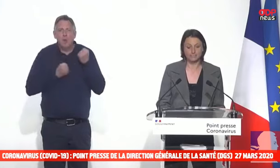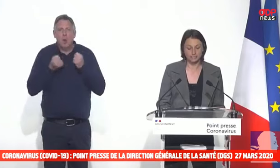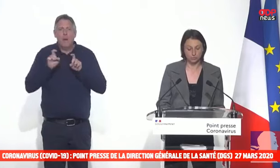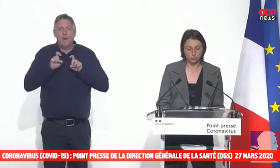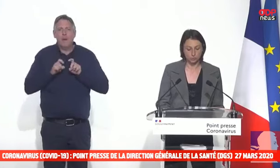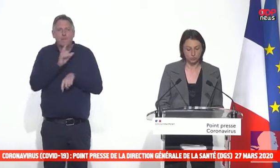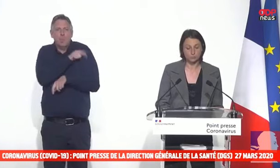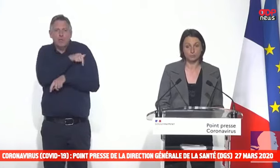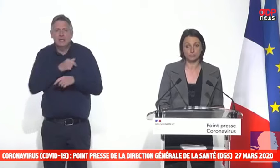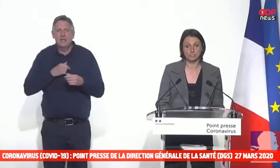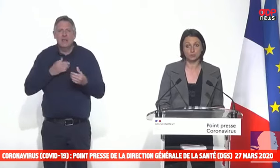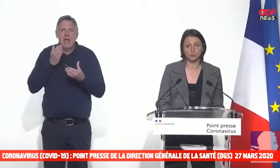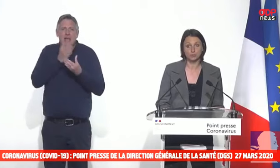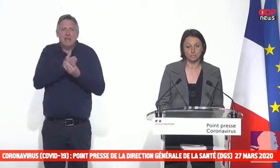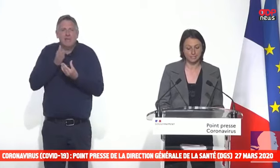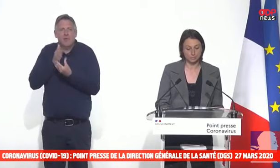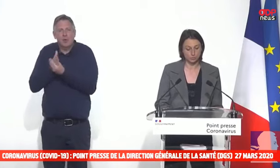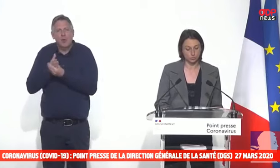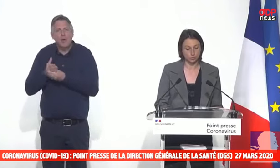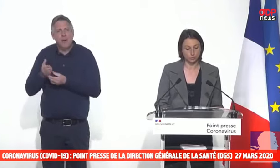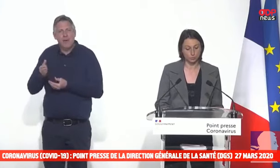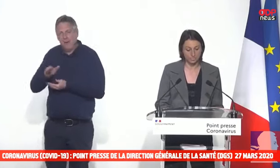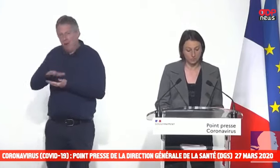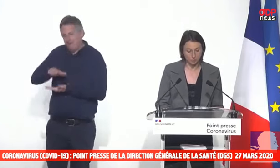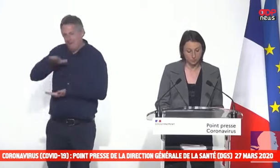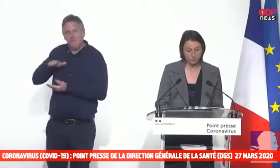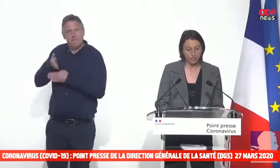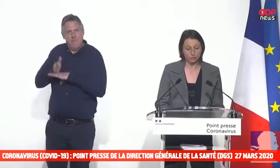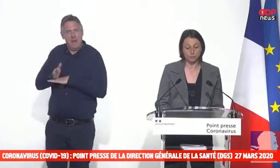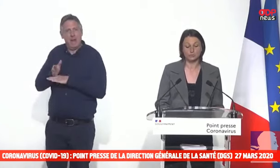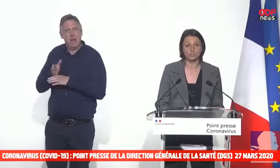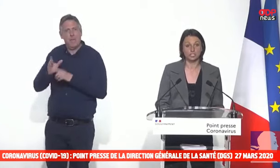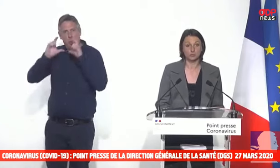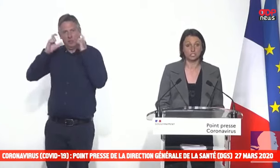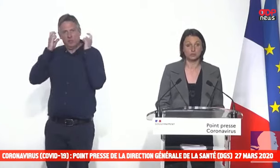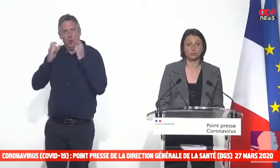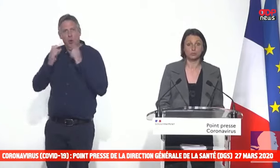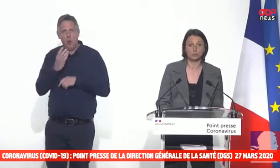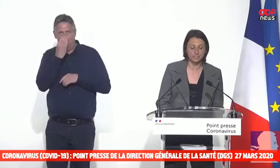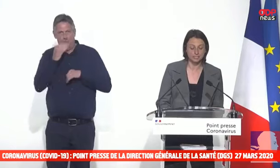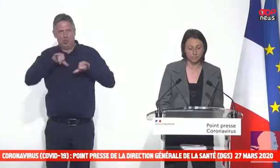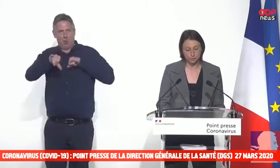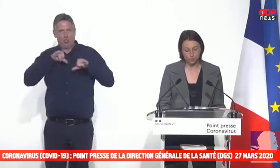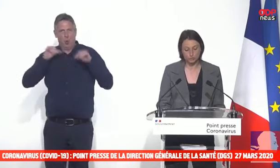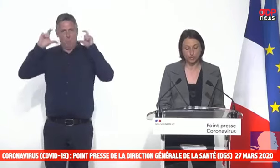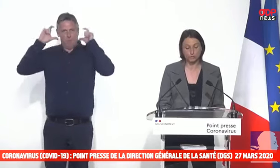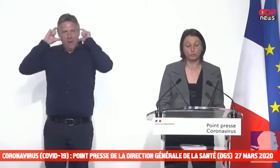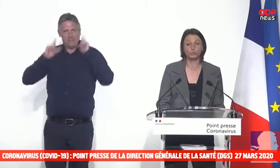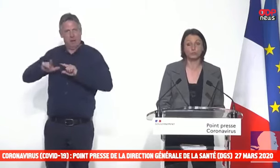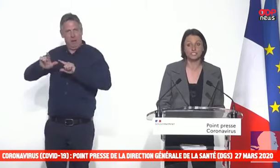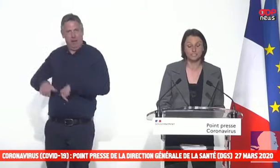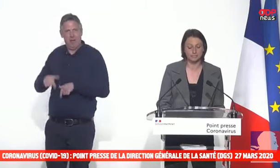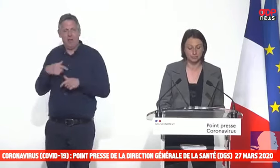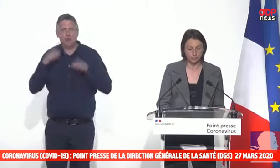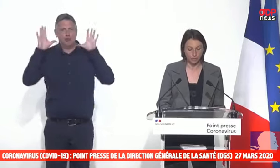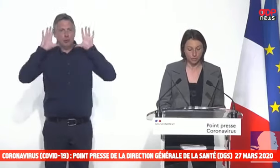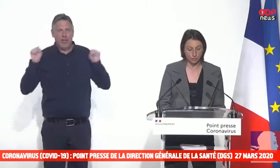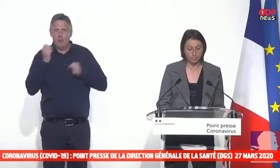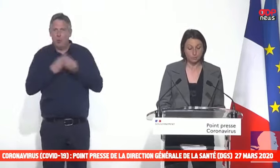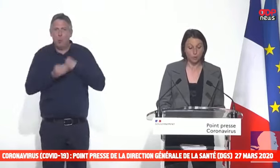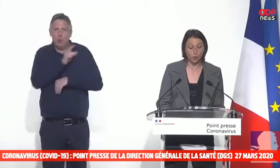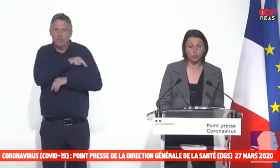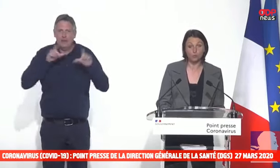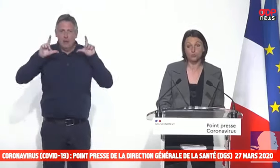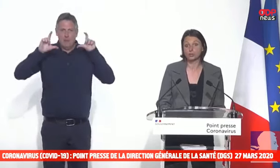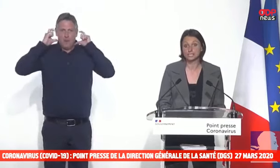équipage d'intervention dispose d'un kit de protection, de masques chirurgicaux que le policier, que le gendarme peut utiliser